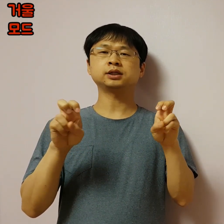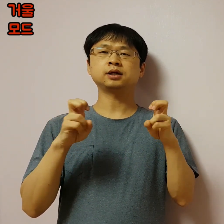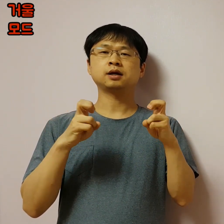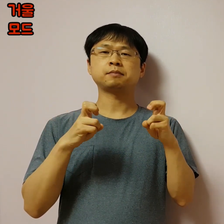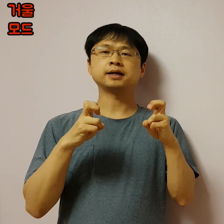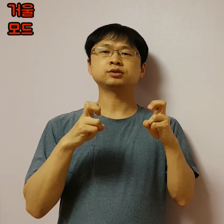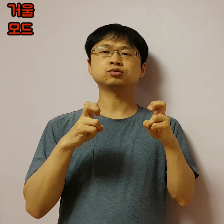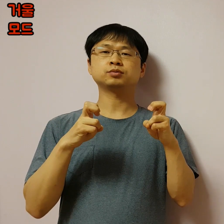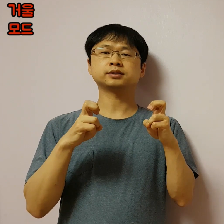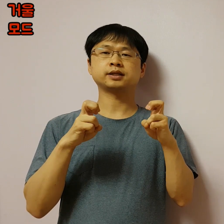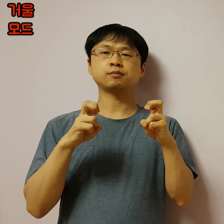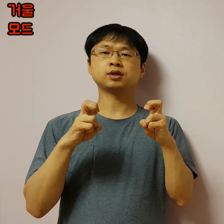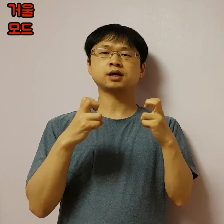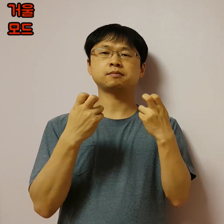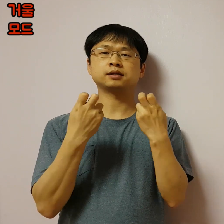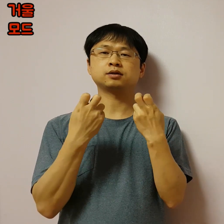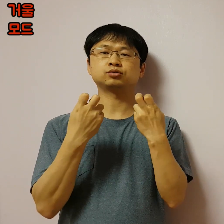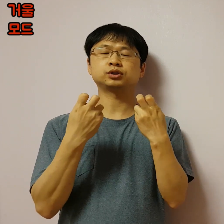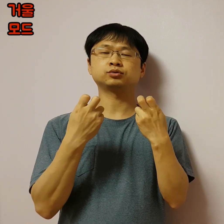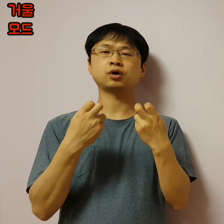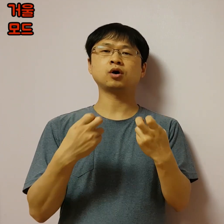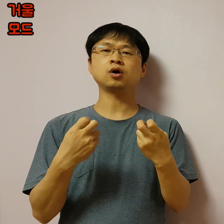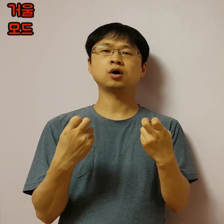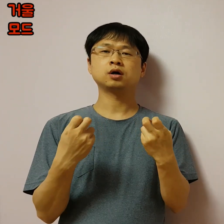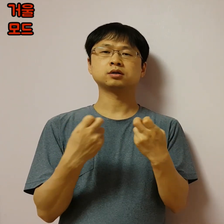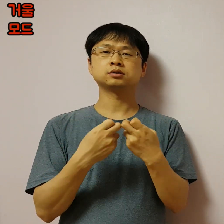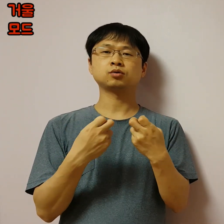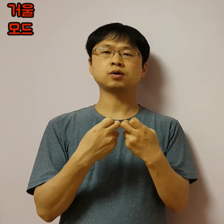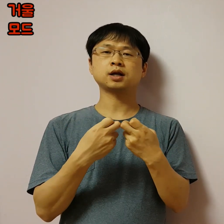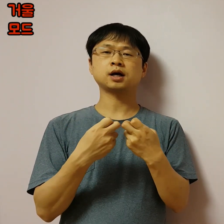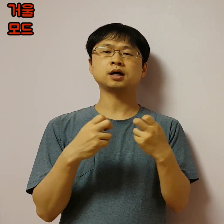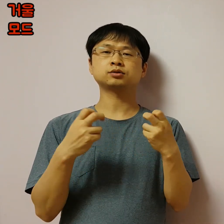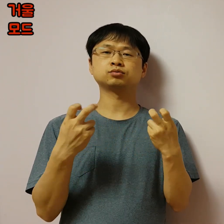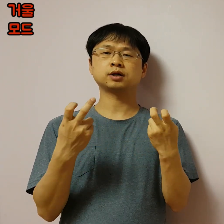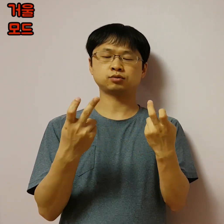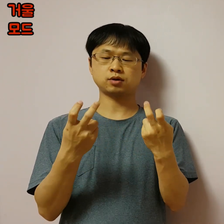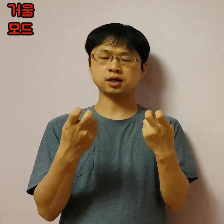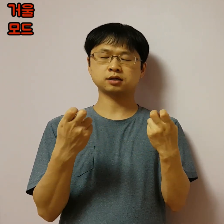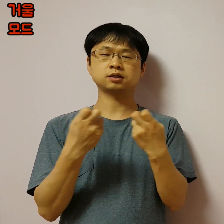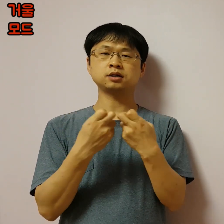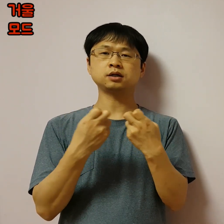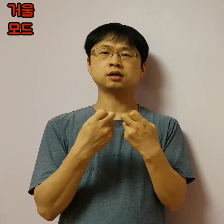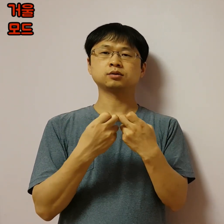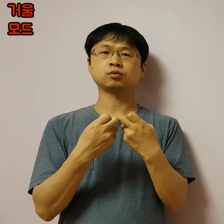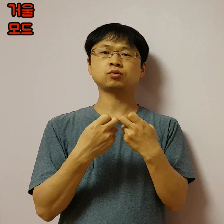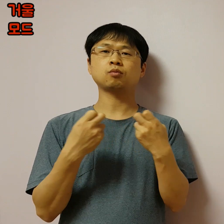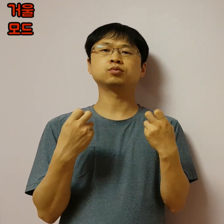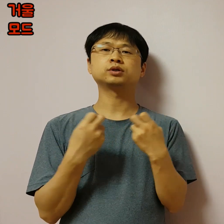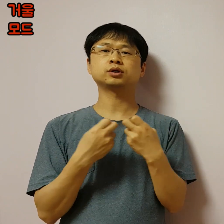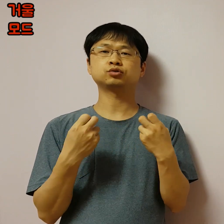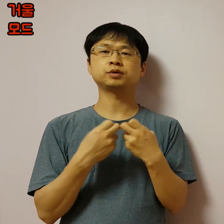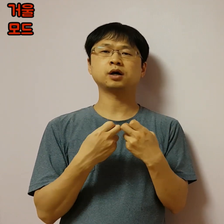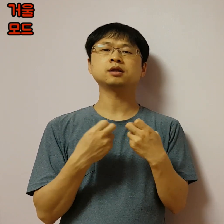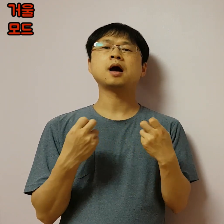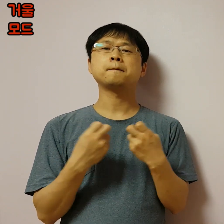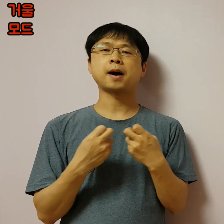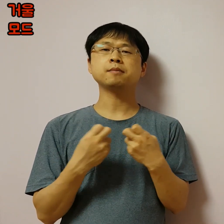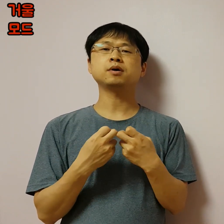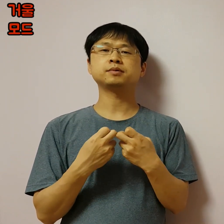중지를 반쯤 구부려서 네모나게 만들어 주시고요. 그 손가락 중간 손가락을 톡톡 부딪혀주면 방법이란